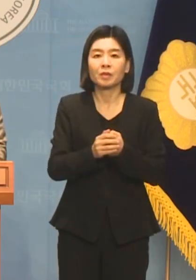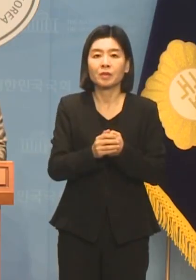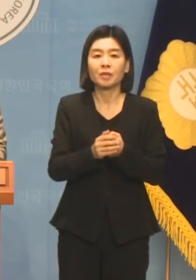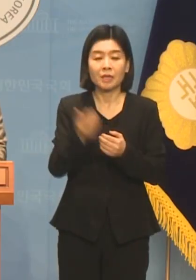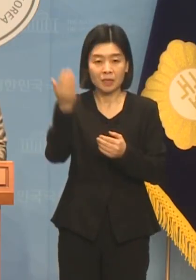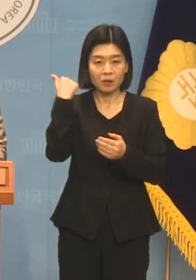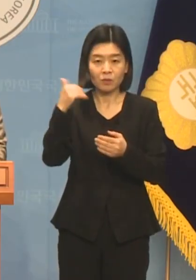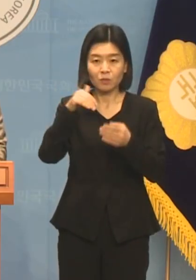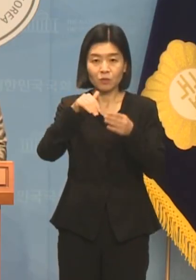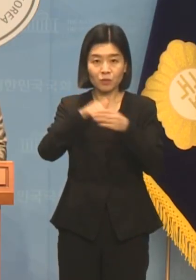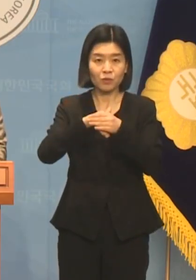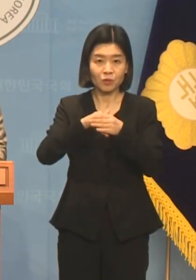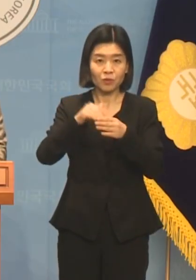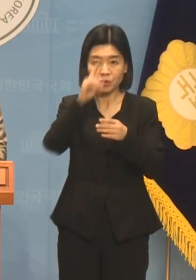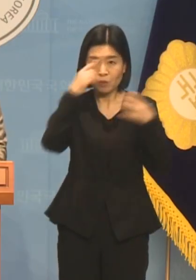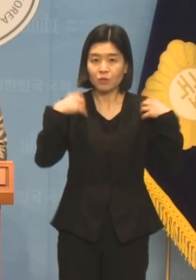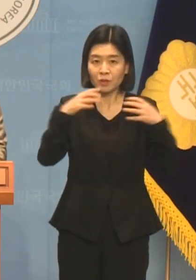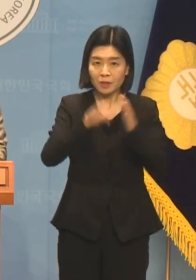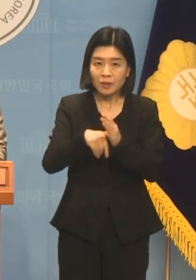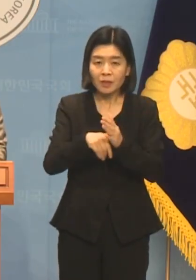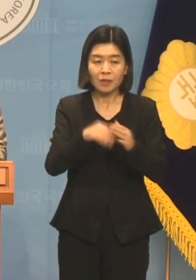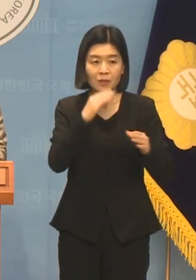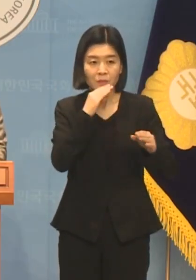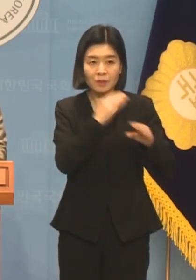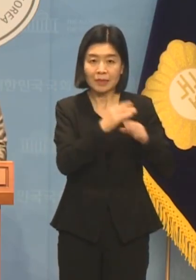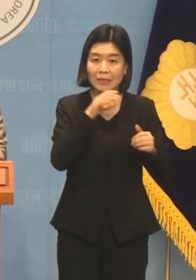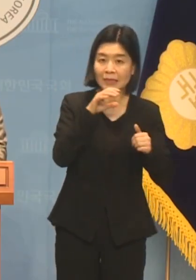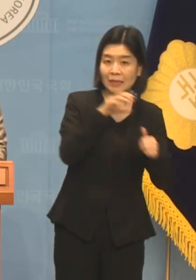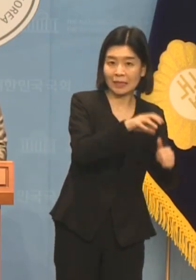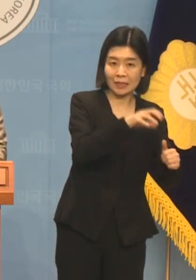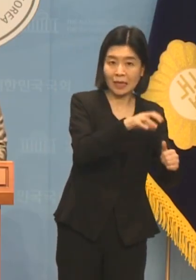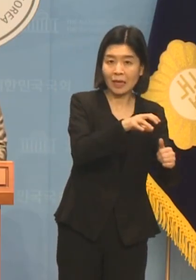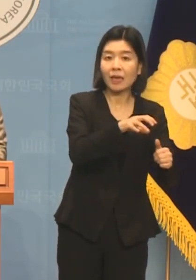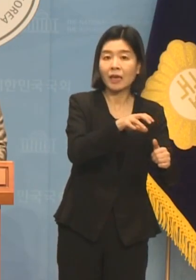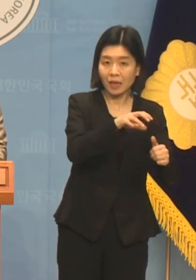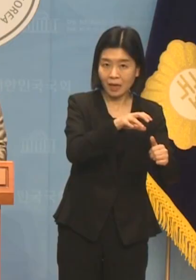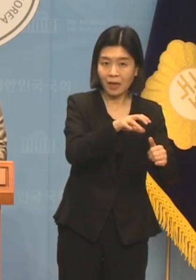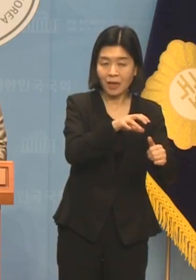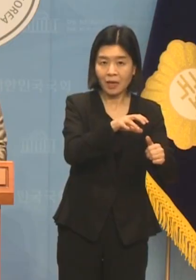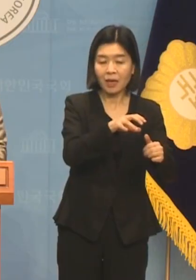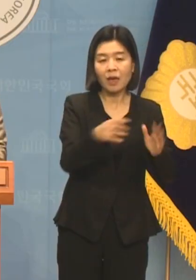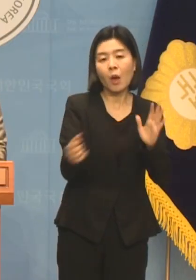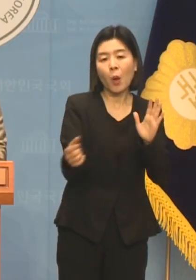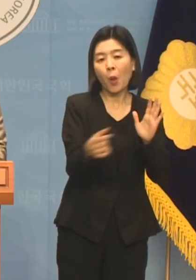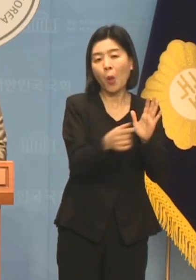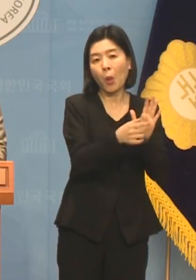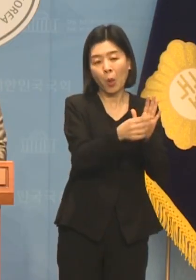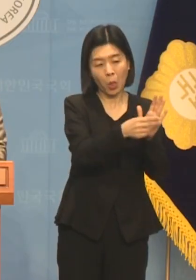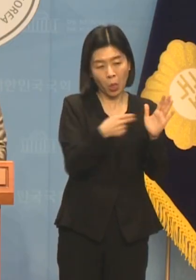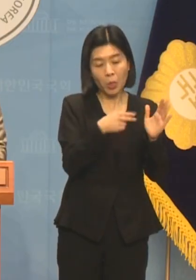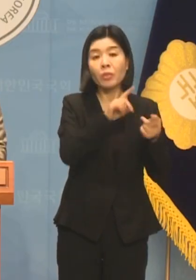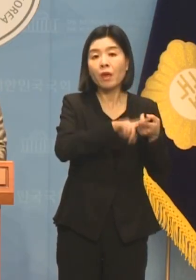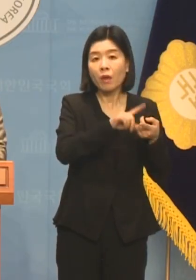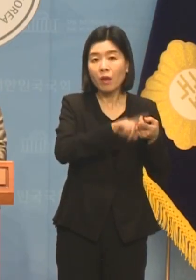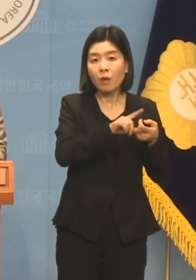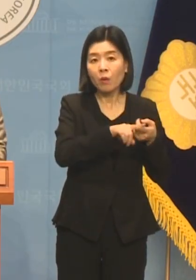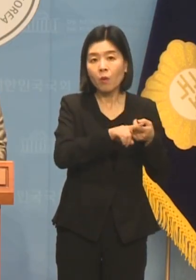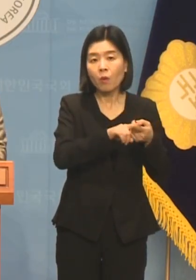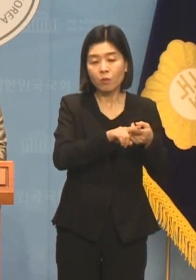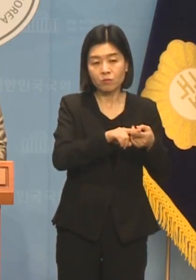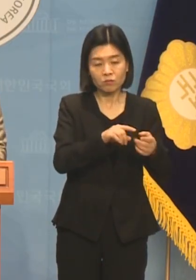당시 부착했던 대북 제재 해제 스티커가 그대로 붙어 있는 상태로 불법 시위에